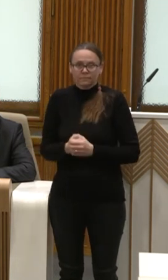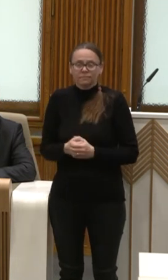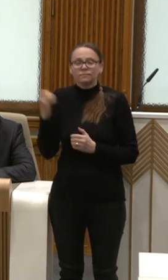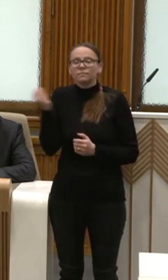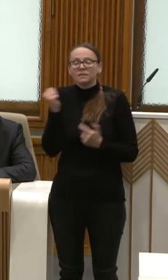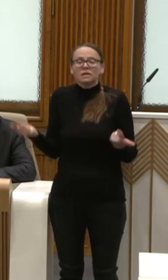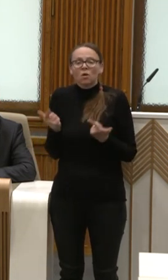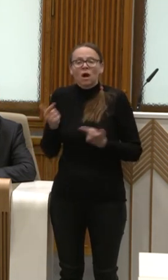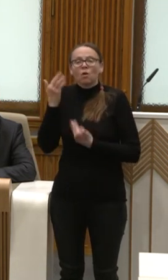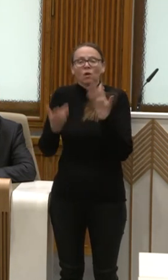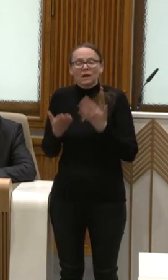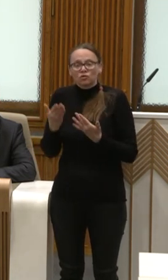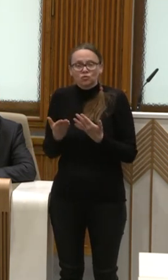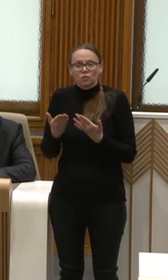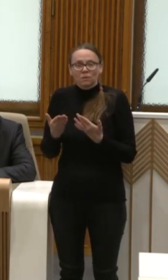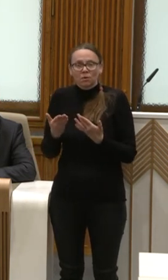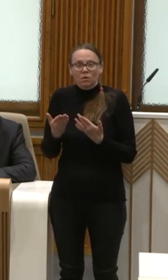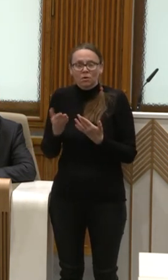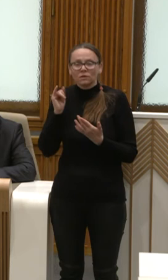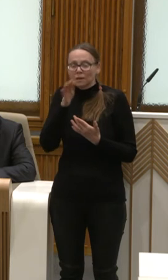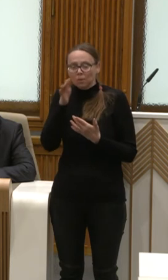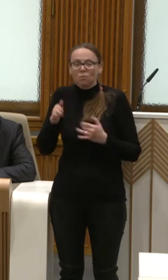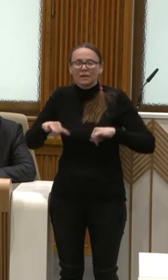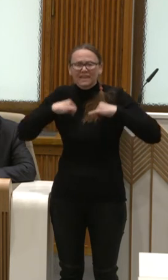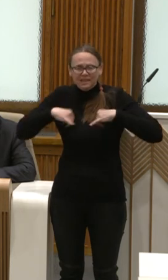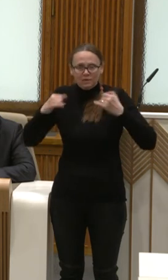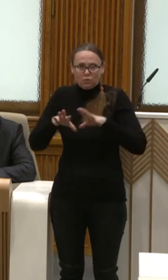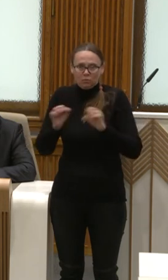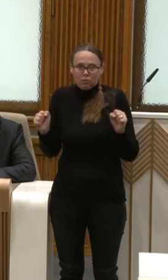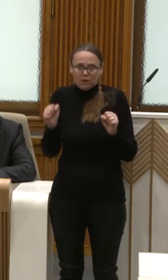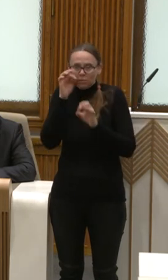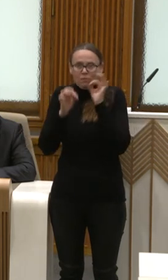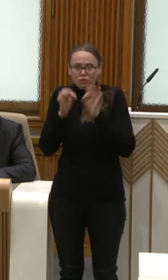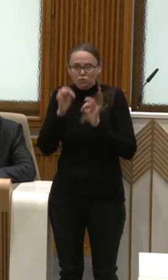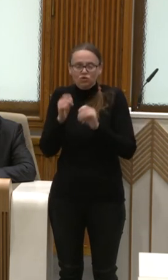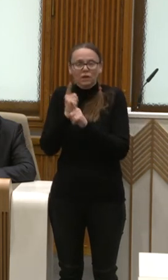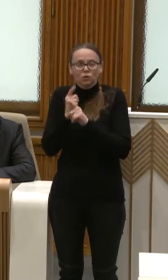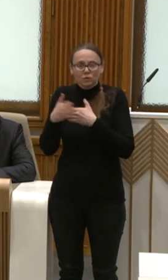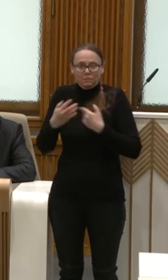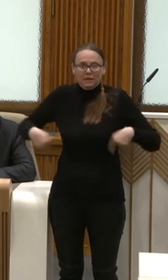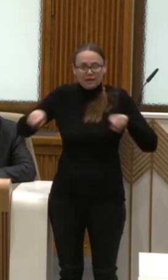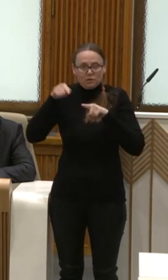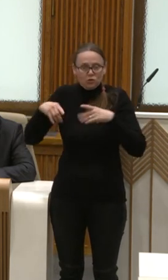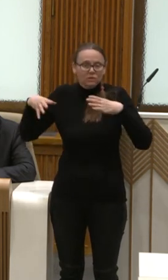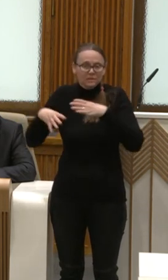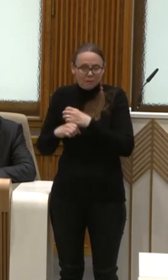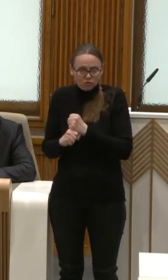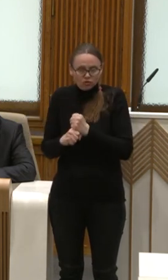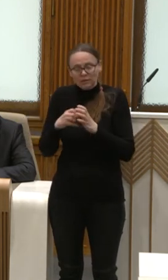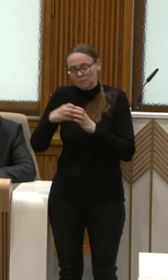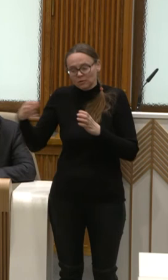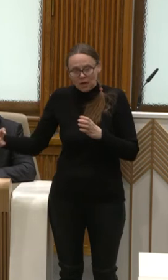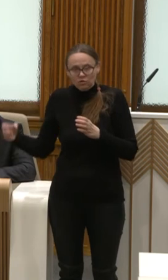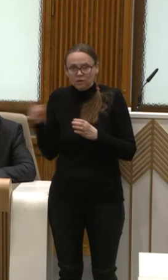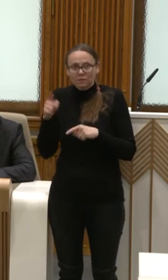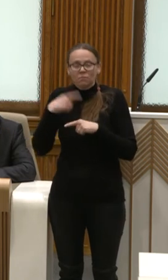zato lahko računamo, da bomo z intenzivnimi ukrepi skušali tudi pri nas to zmanjšati, podaljšati